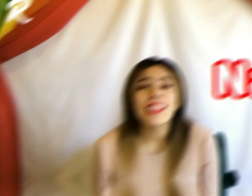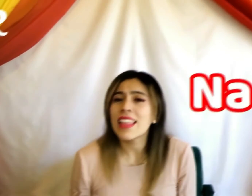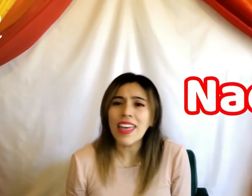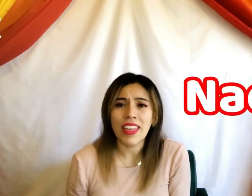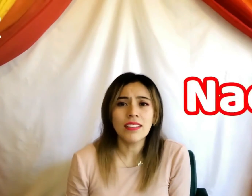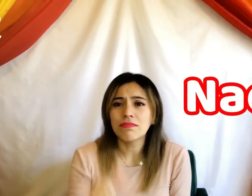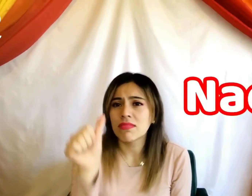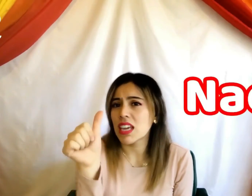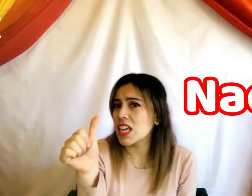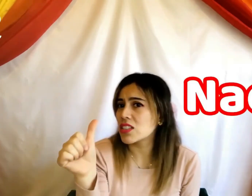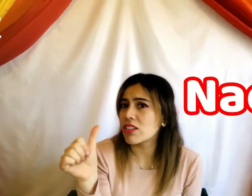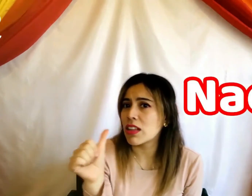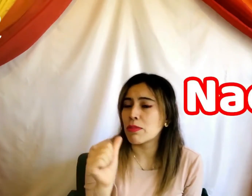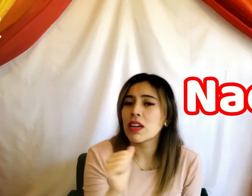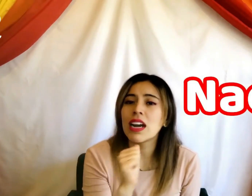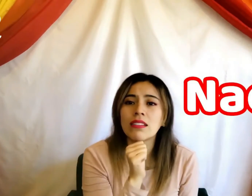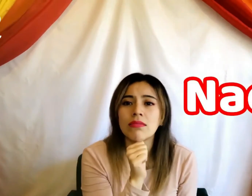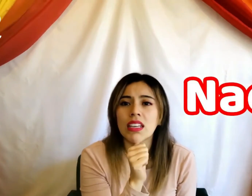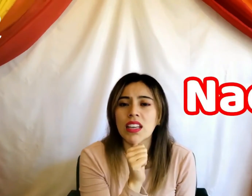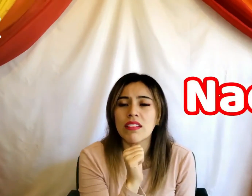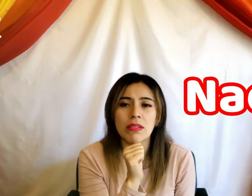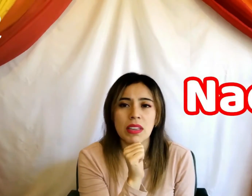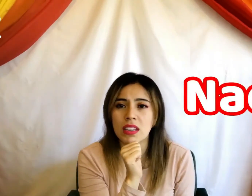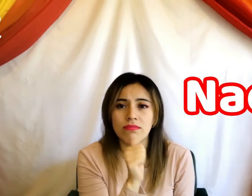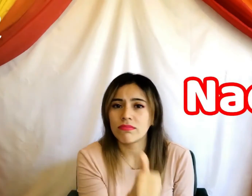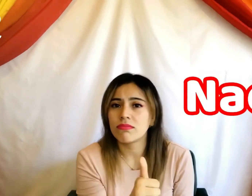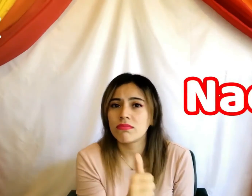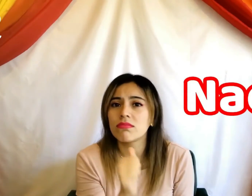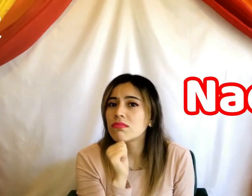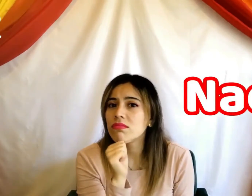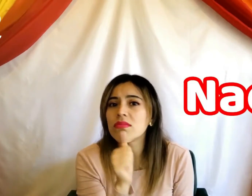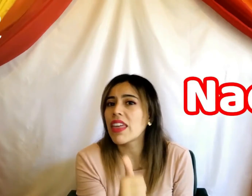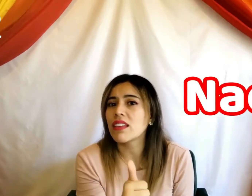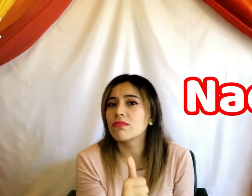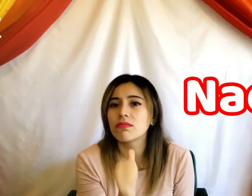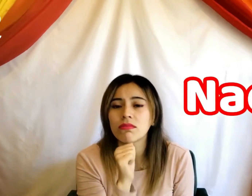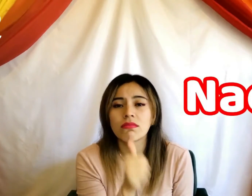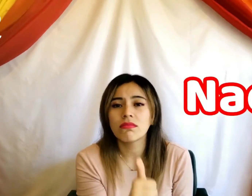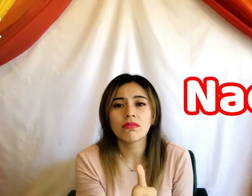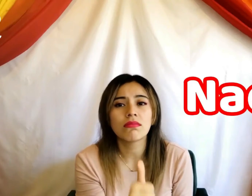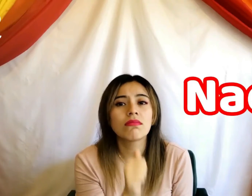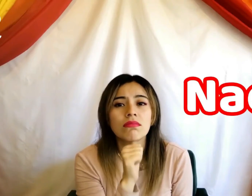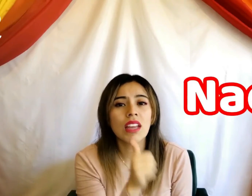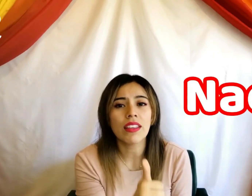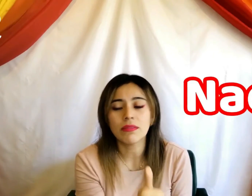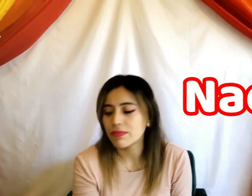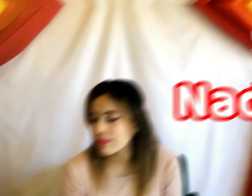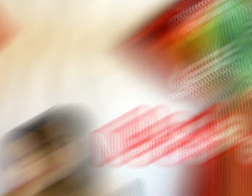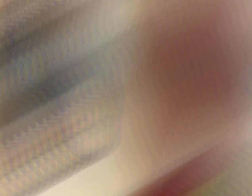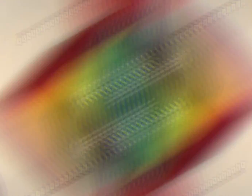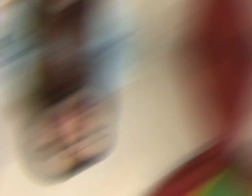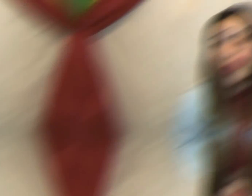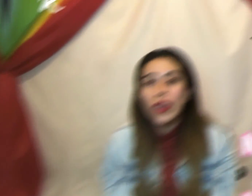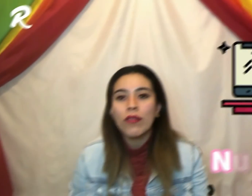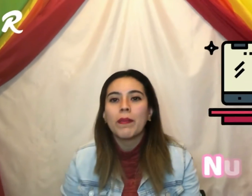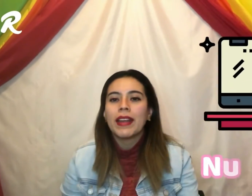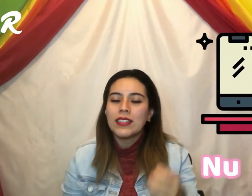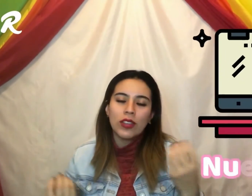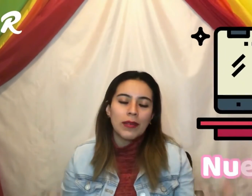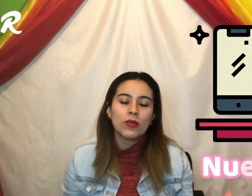Nada, que es con el pulgar aquí en la barbilla. Nada. Nada. Nuevo, para eso otra vez usamos